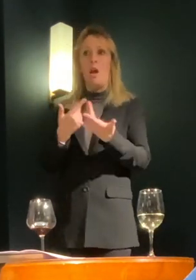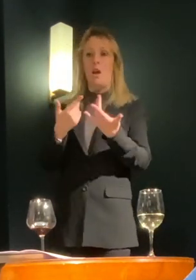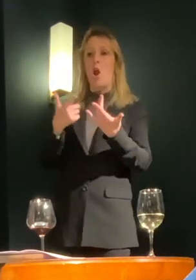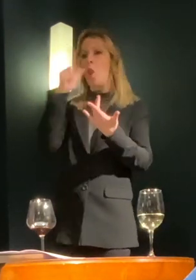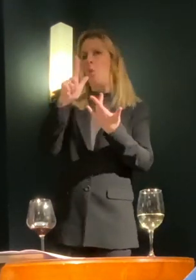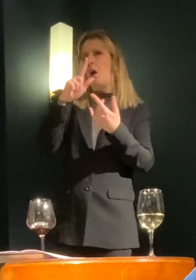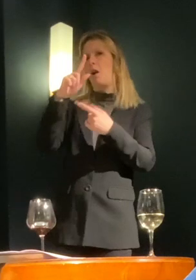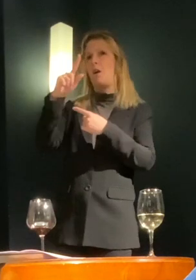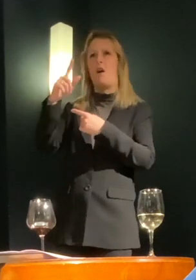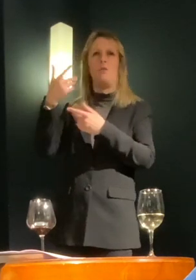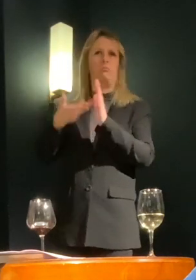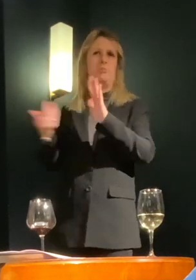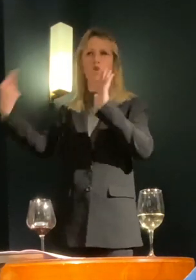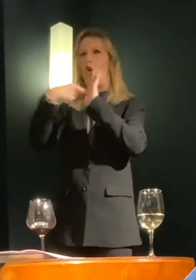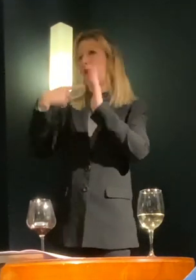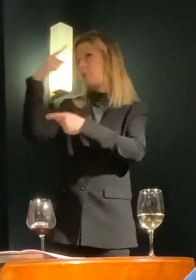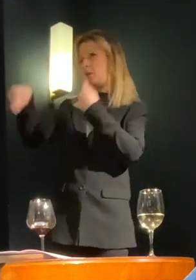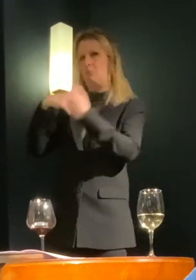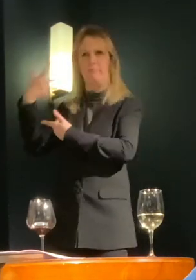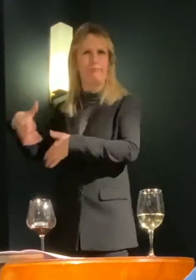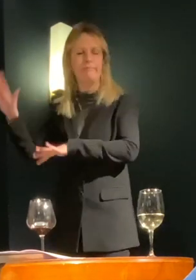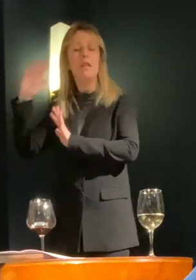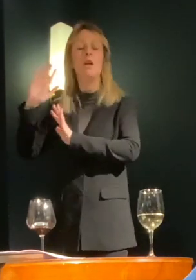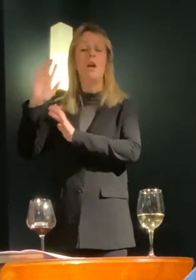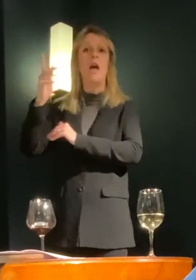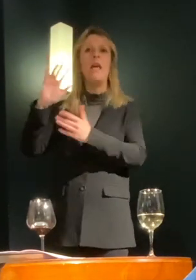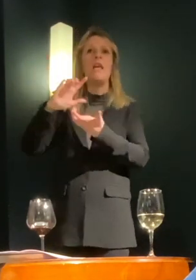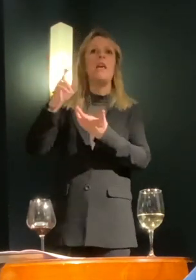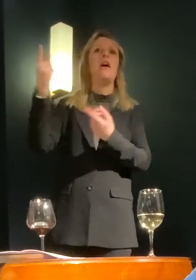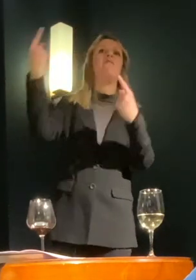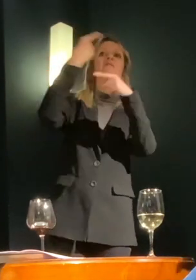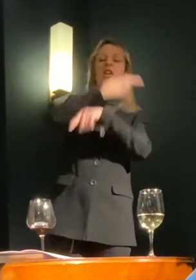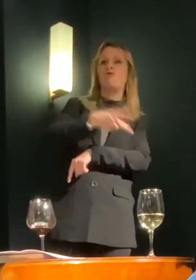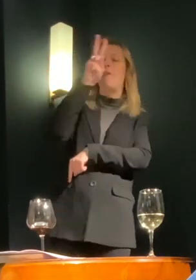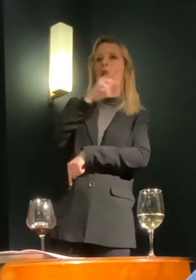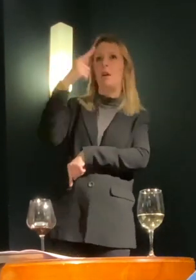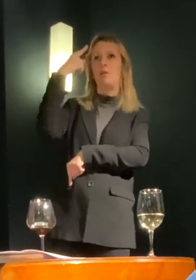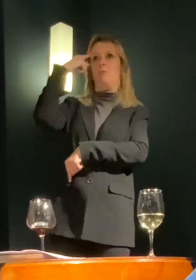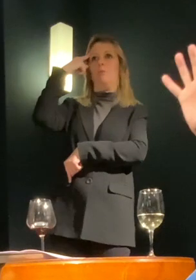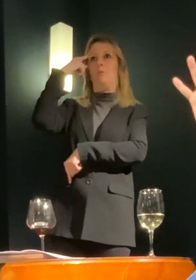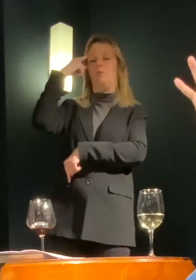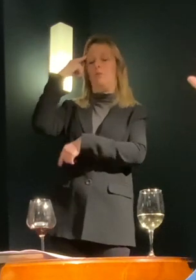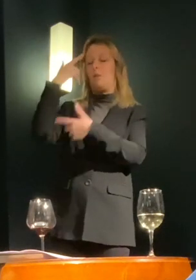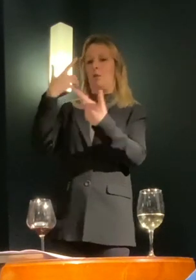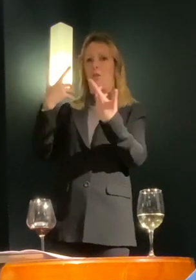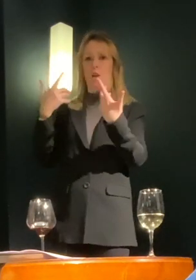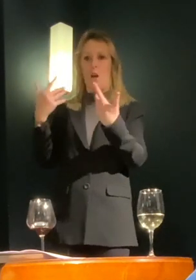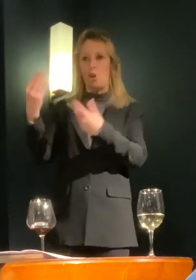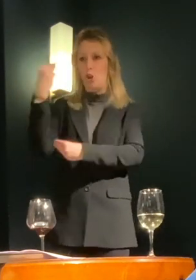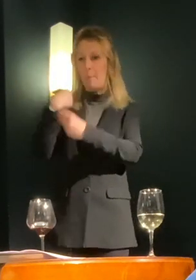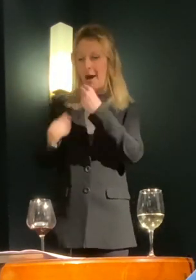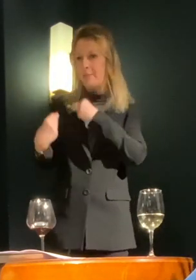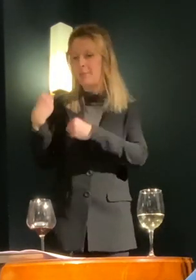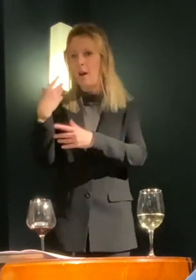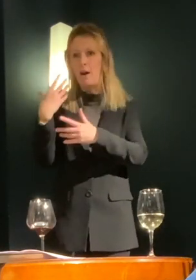quel bacio gli cambia il colore del mondo. Per cui, per non mettere a fuoco quella domanda che gli si para davanti immediata, per